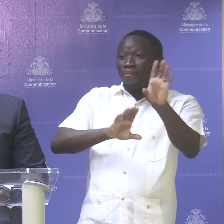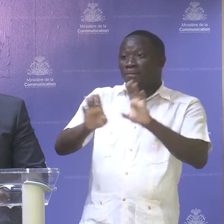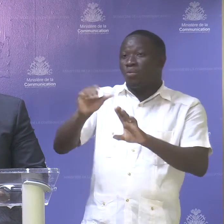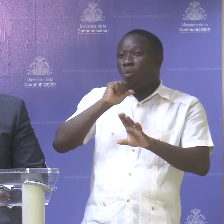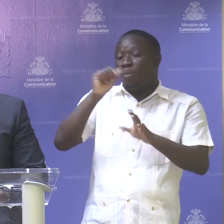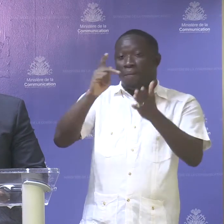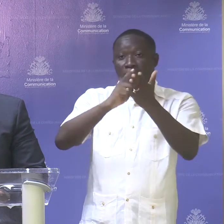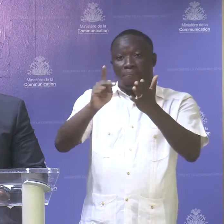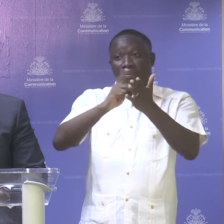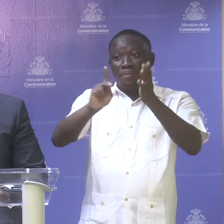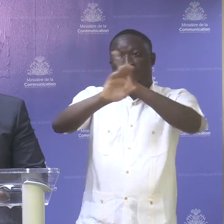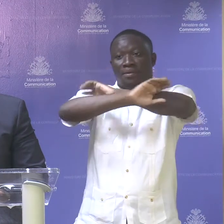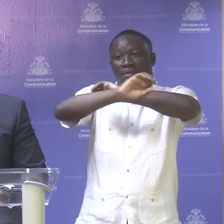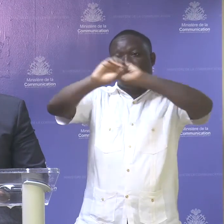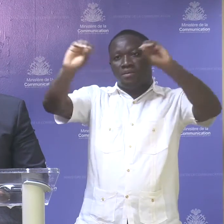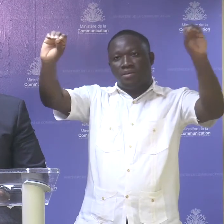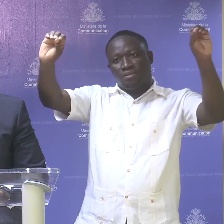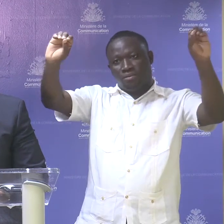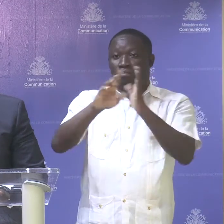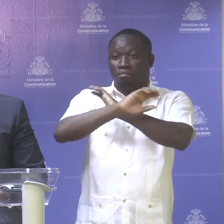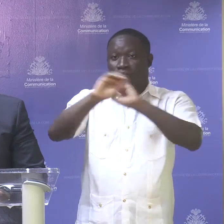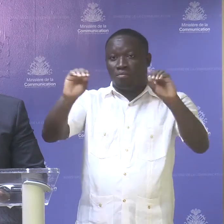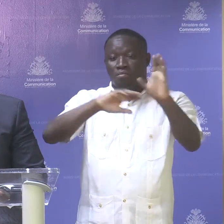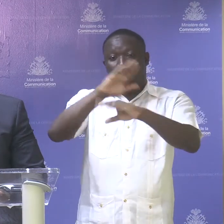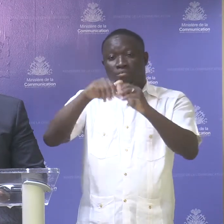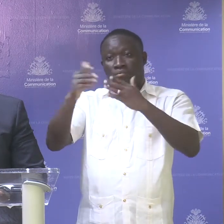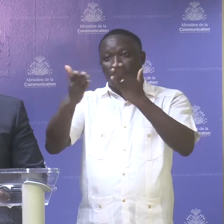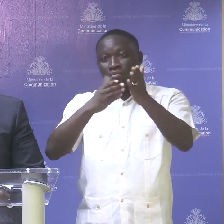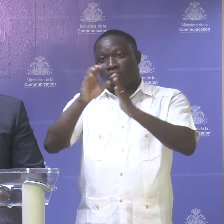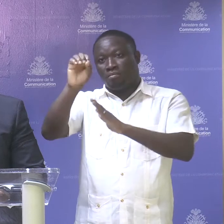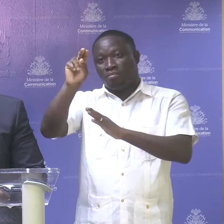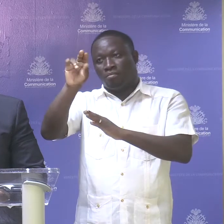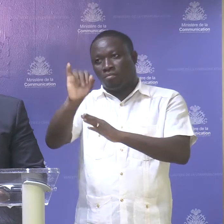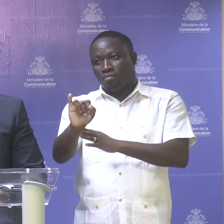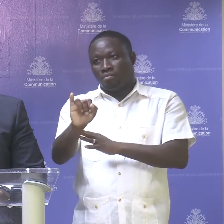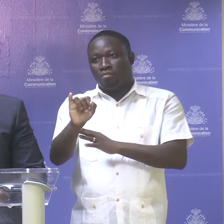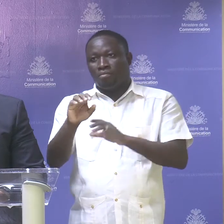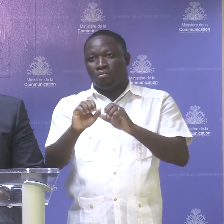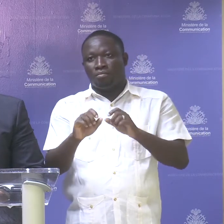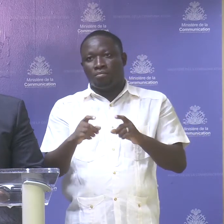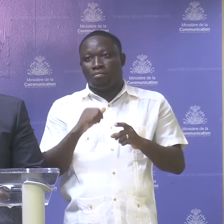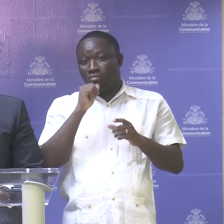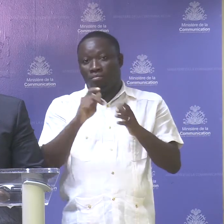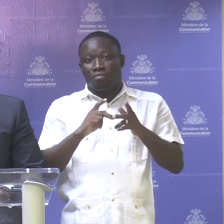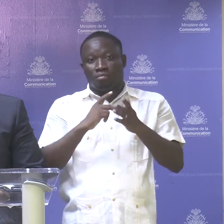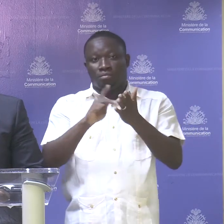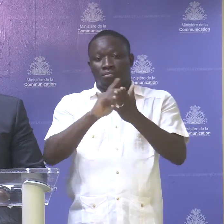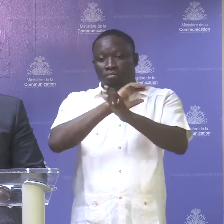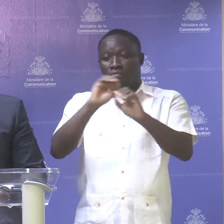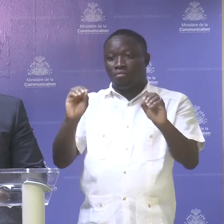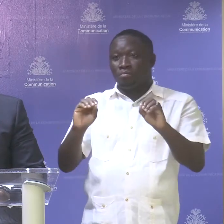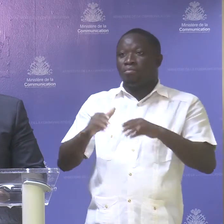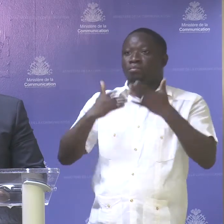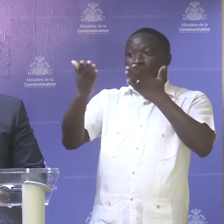pas gain pièce corps bon citoyen pour le payer. Tout service ONI jusqu'à présent, est gratuit. Non bail service